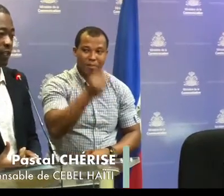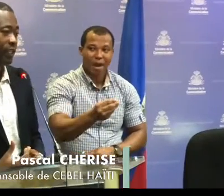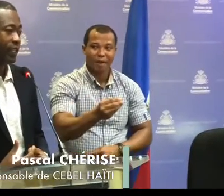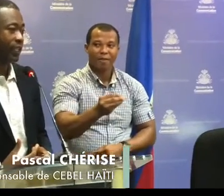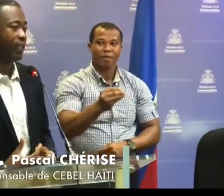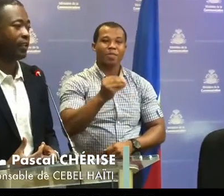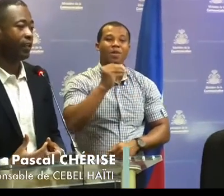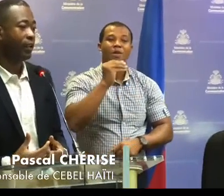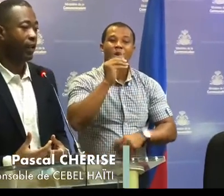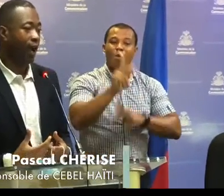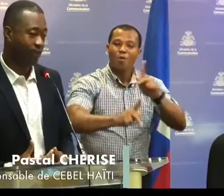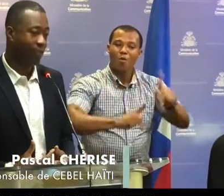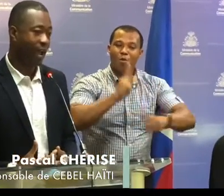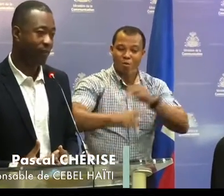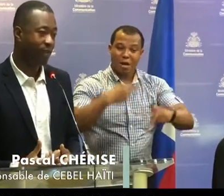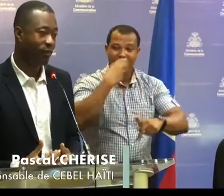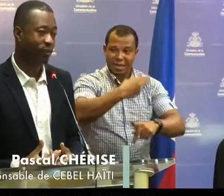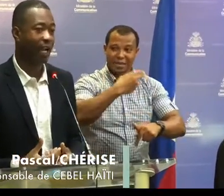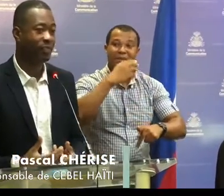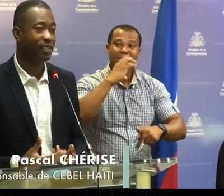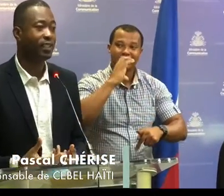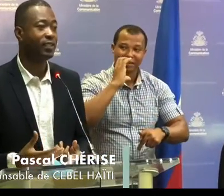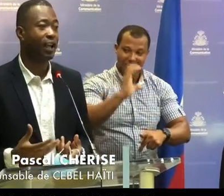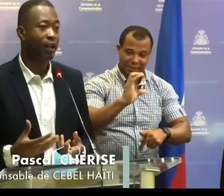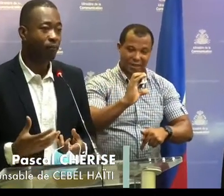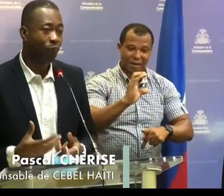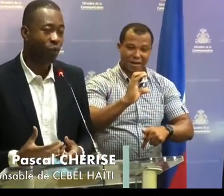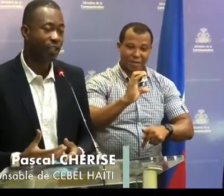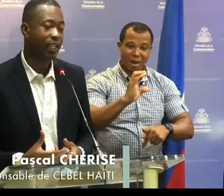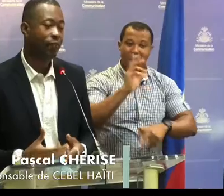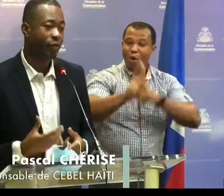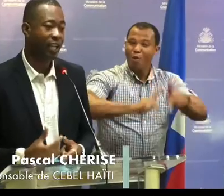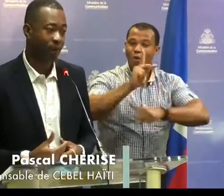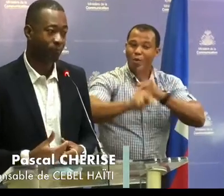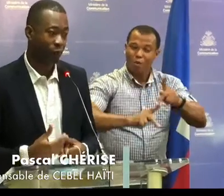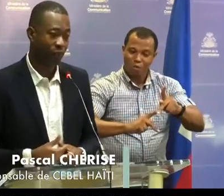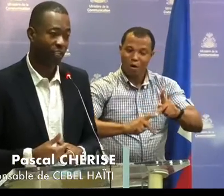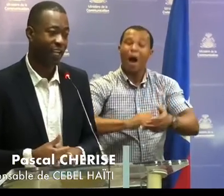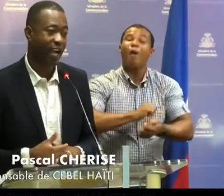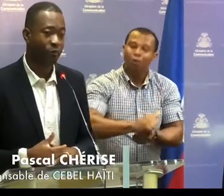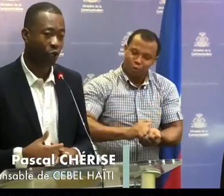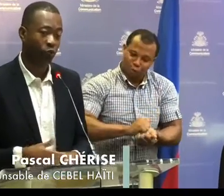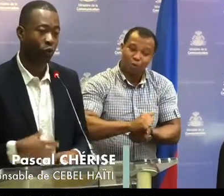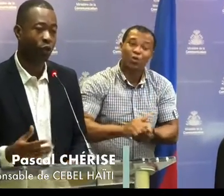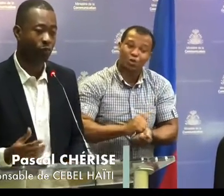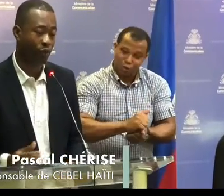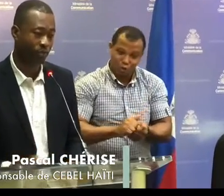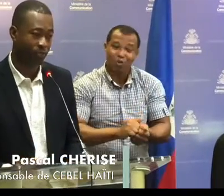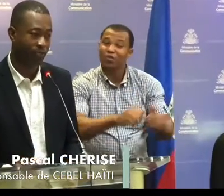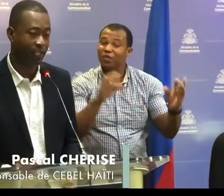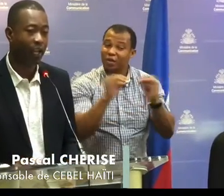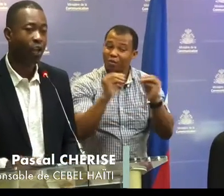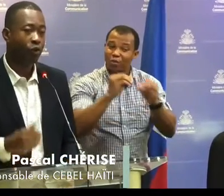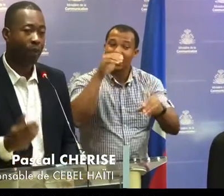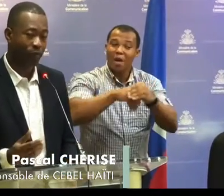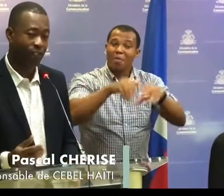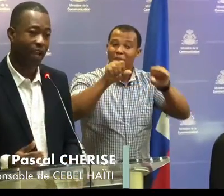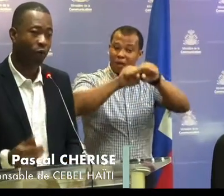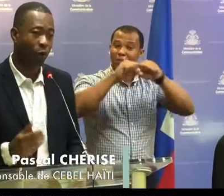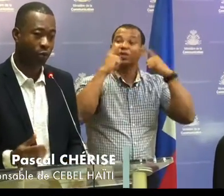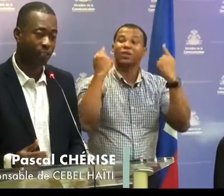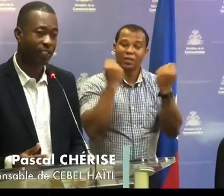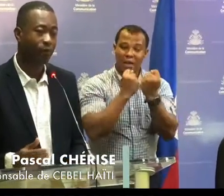moun qui handicapé, nous ta kap di ki c'est moun qui vulnérable, plus vulnérable que tout l'autre monde dans la société, yo bay